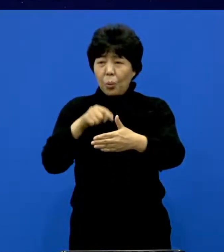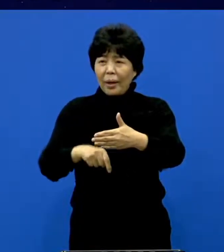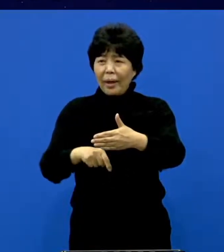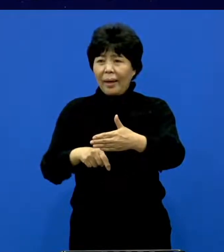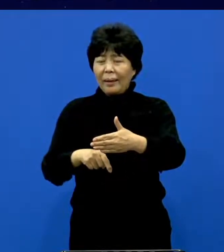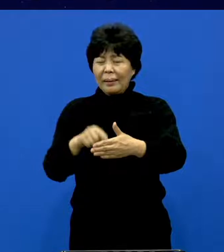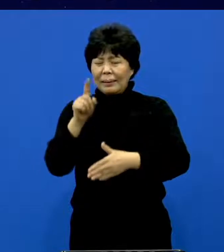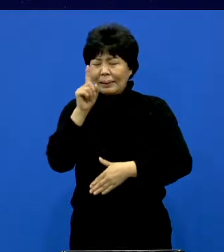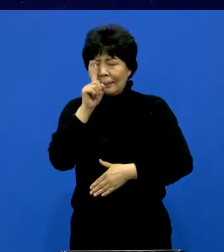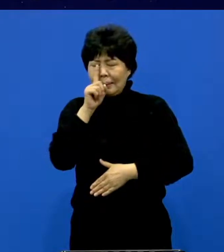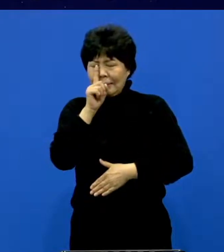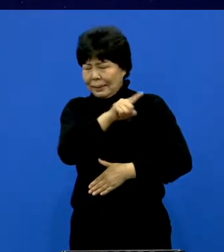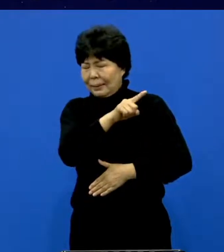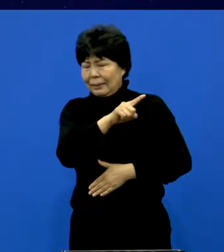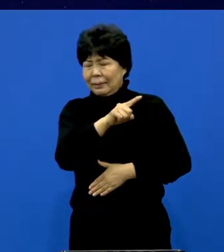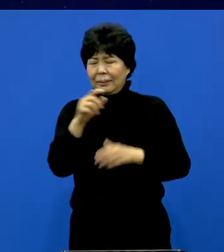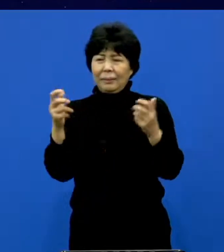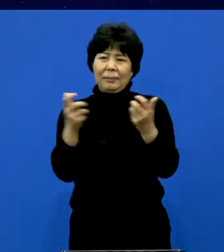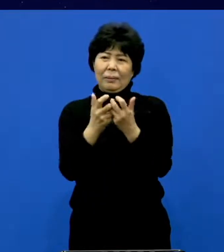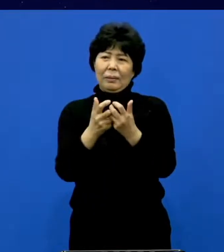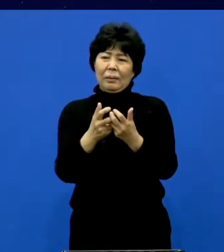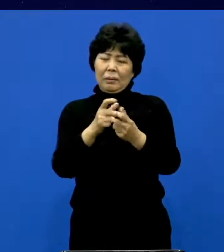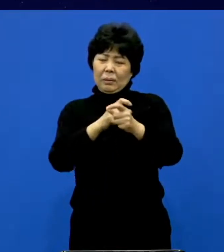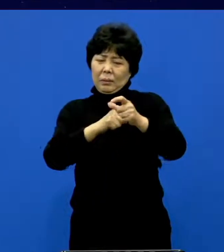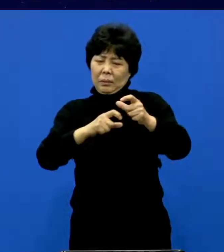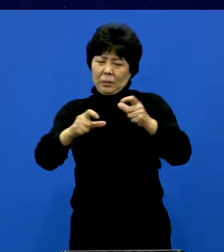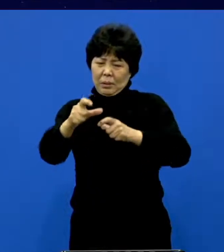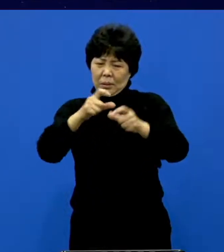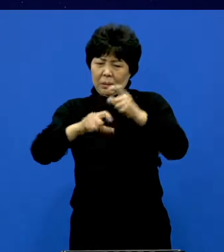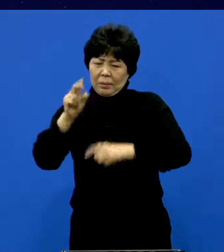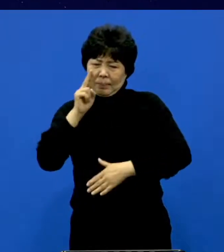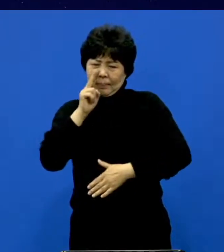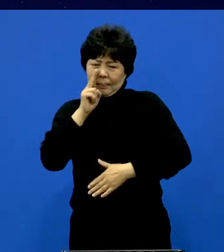악감정으로 비화가 되는 것입니다. 점점 강도가 높아진다는 거예요.